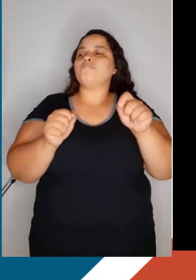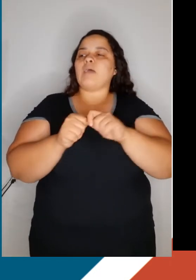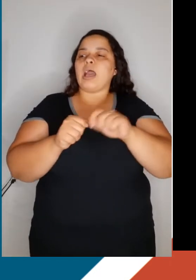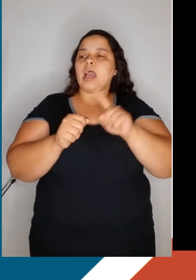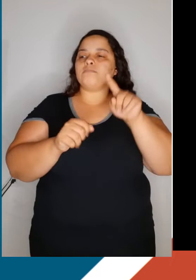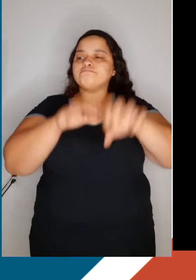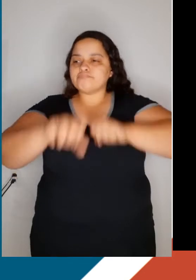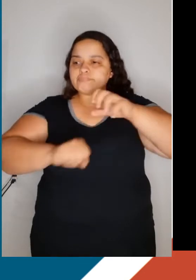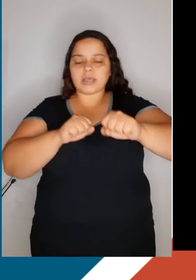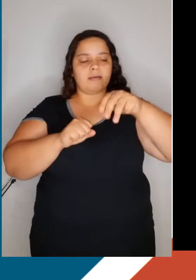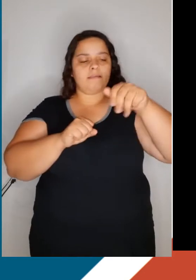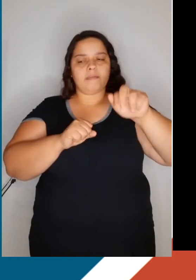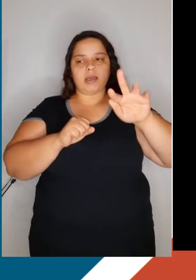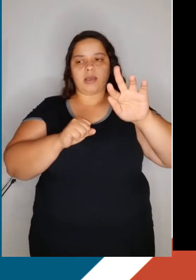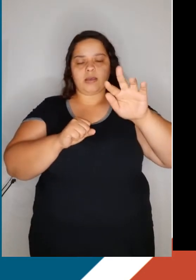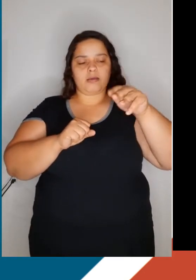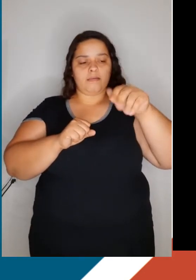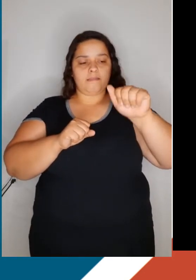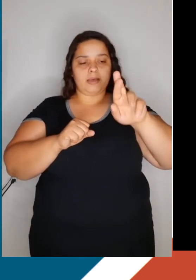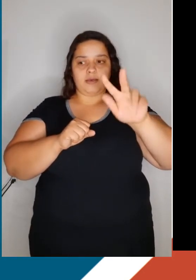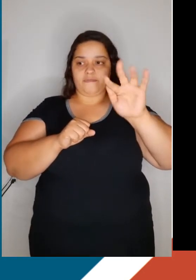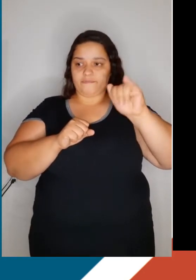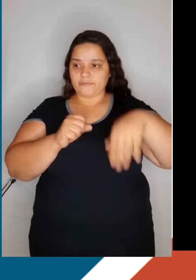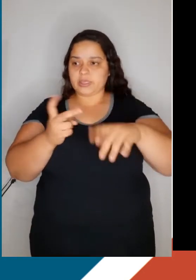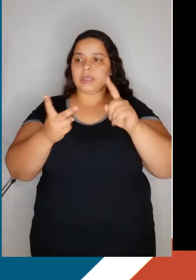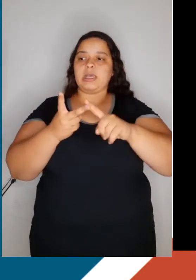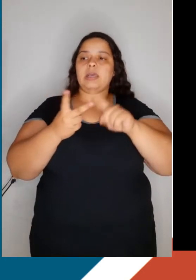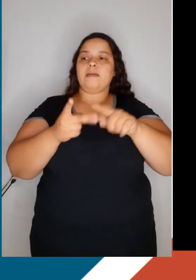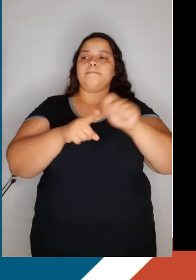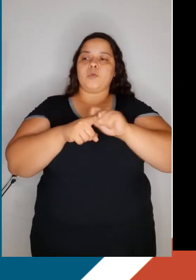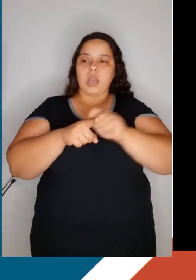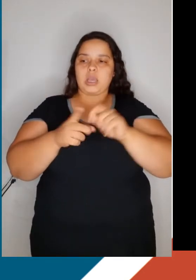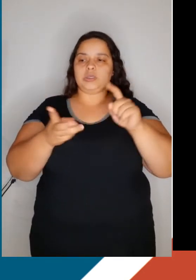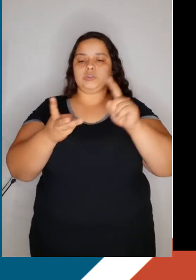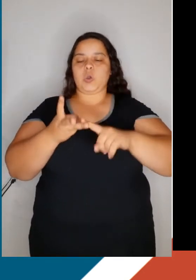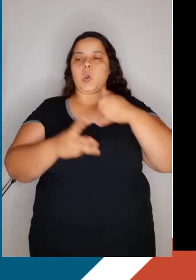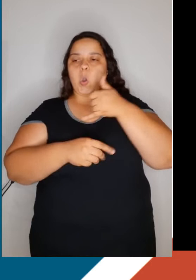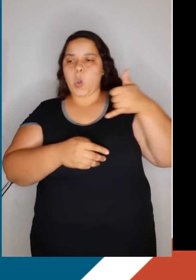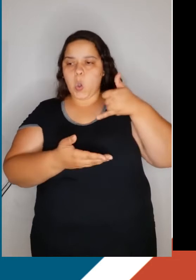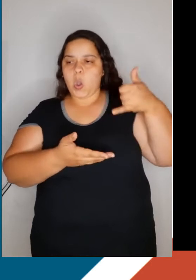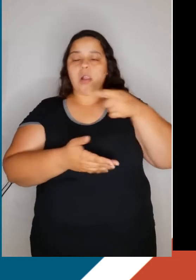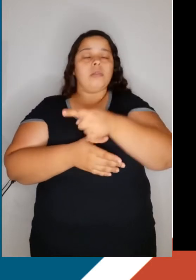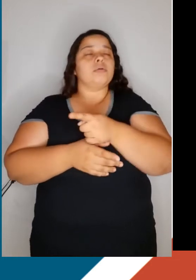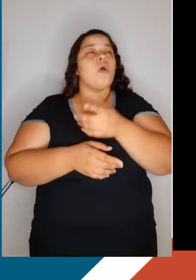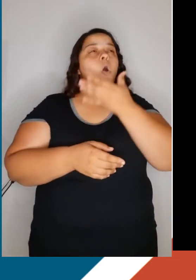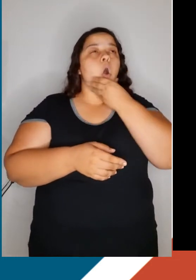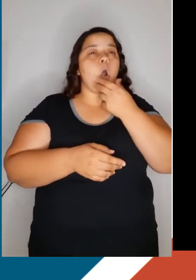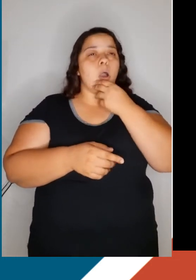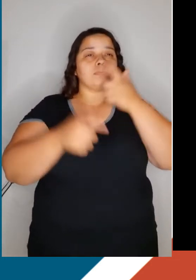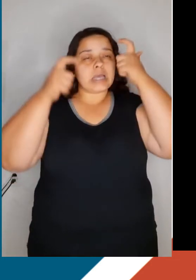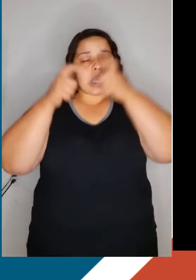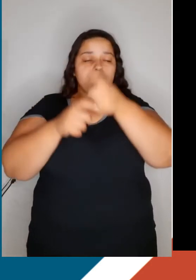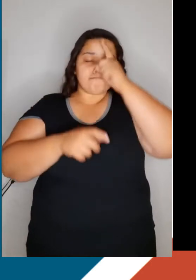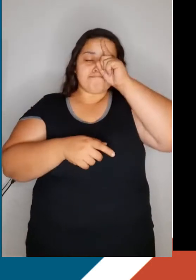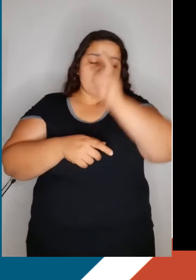borracha e óleo, e para extrair esses produtos, o rei Leopoldo fazia uso da exploração do trabalho forçado. Só que o modo